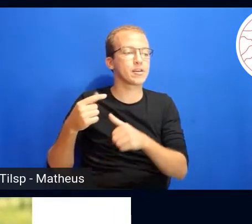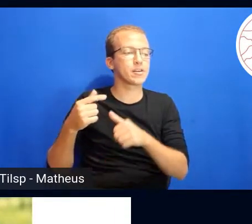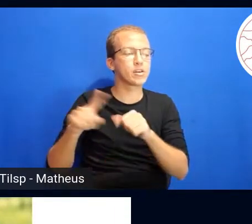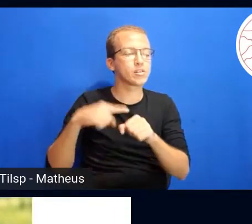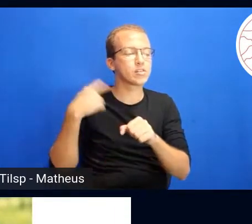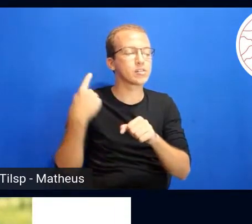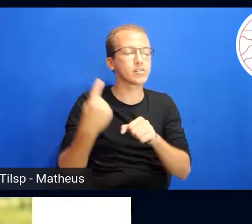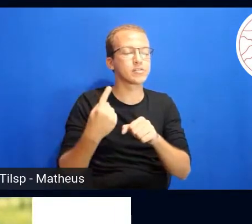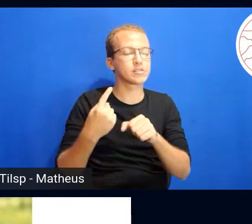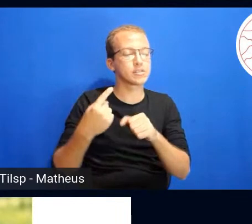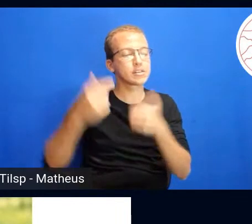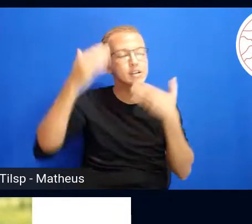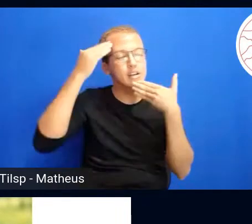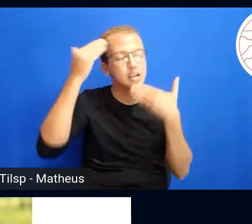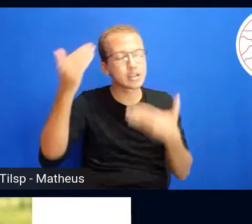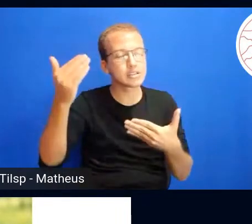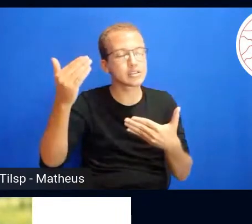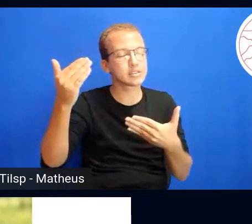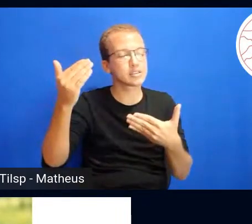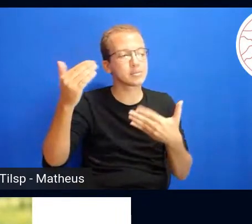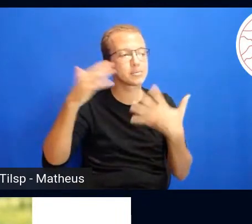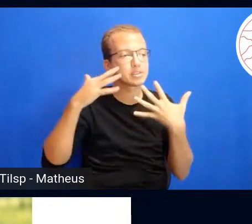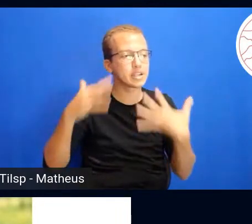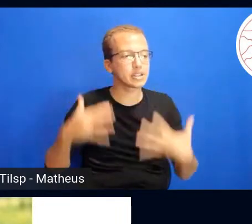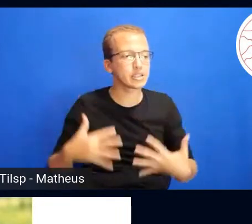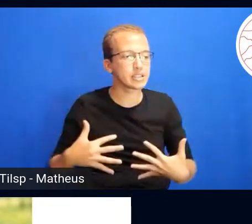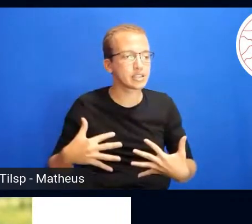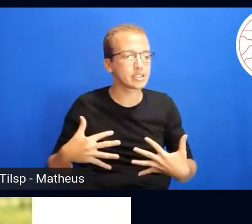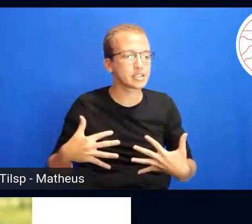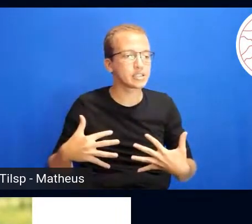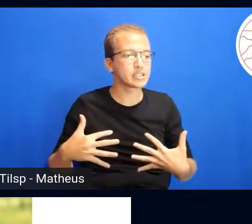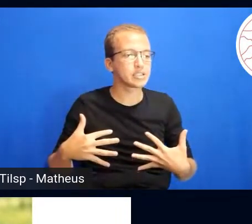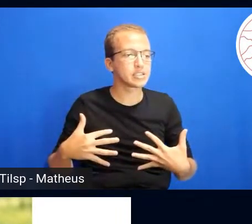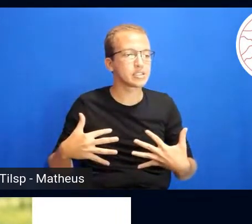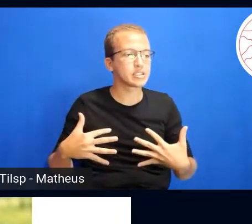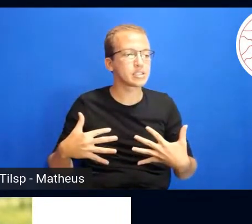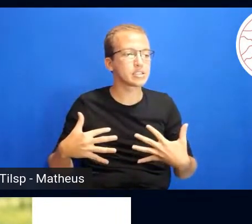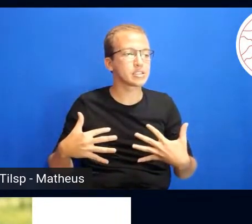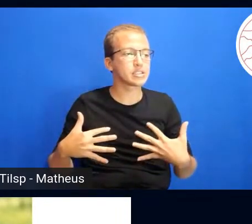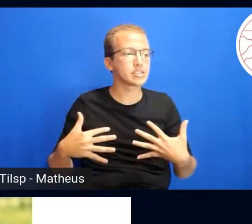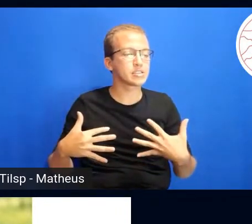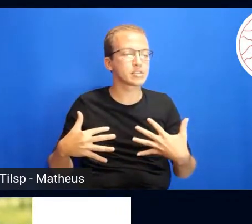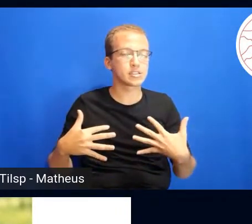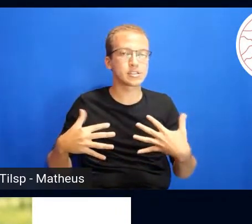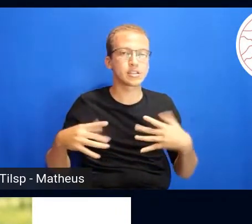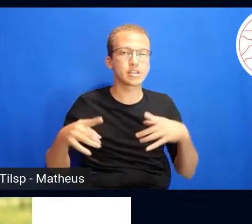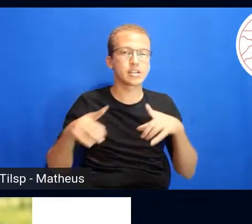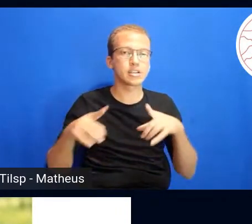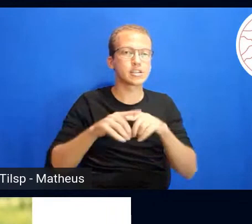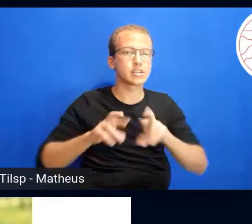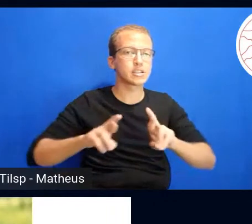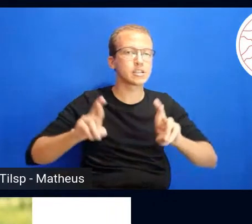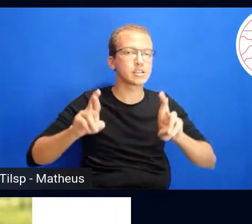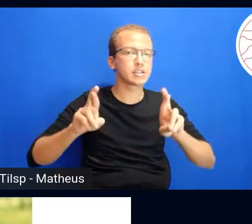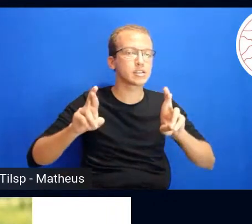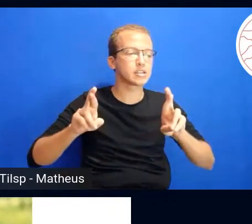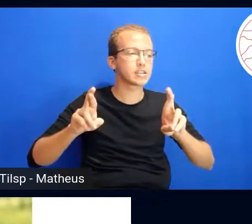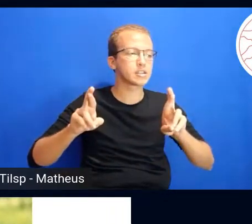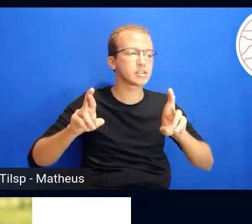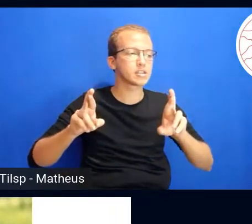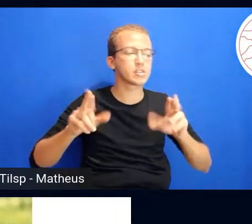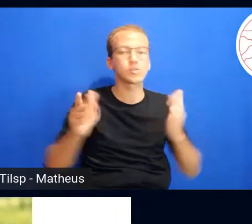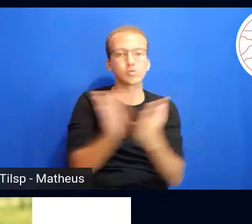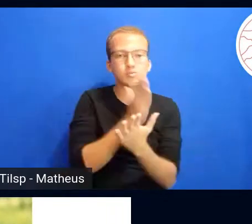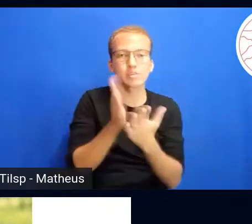atenção, agradecemos a oportunidade e estamos eh esperançosos com a divulgação, com a publicação desse livro para